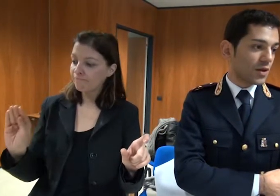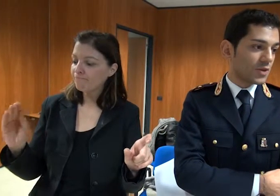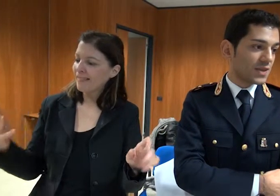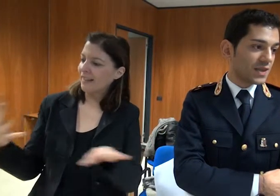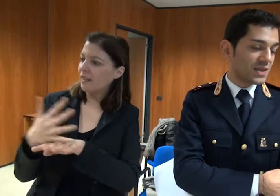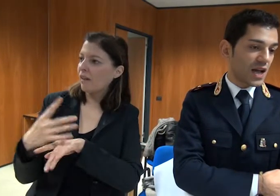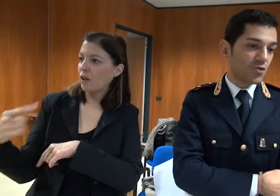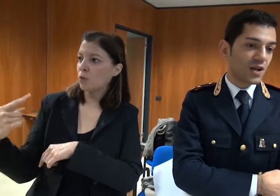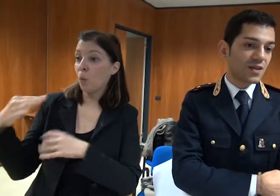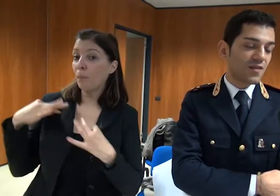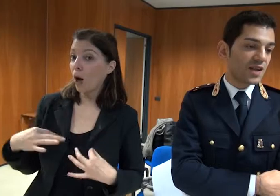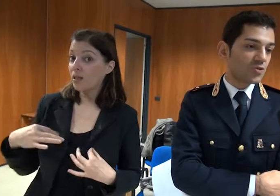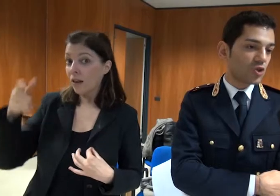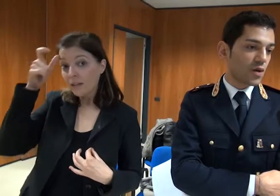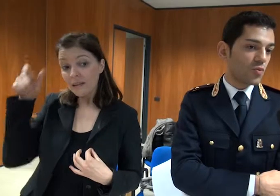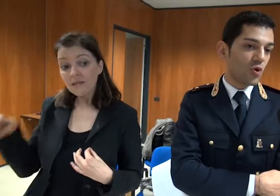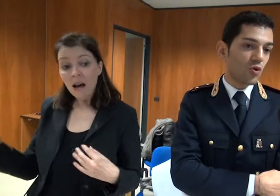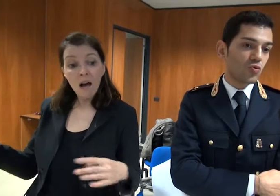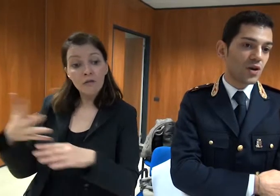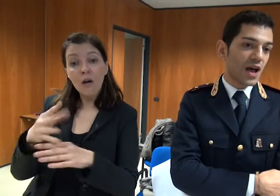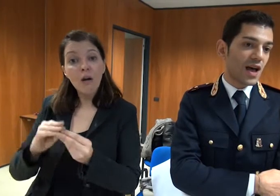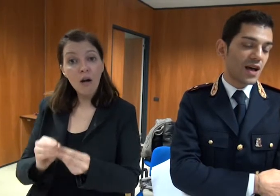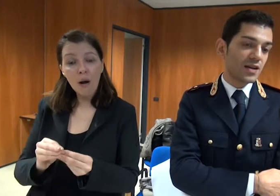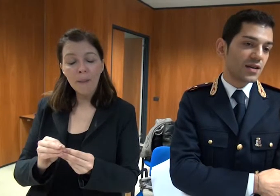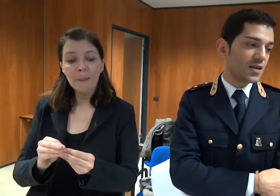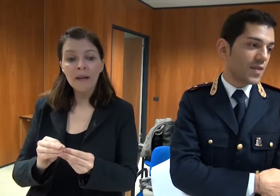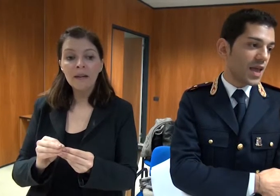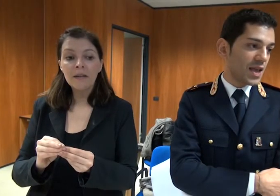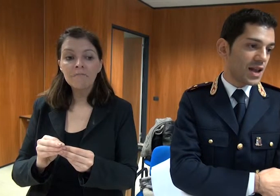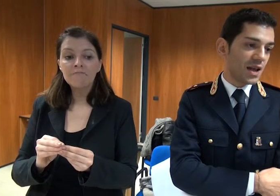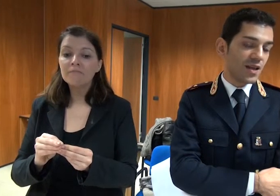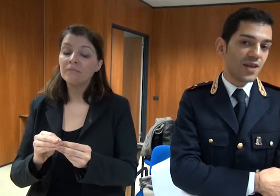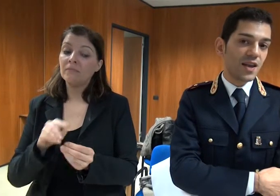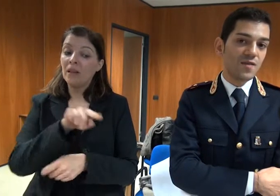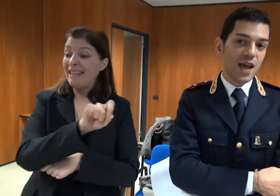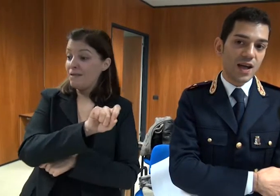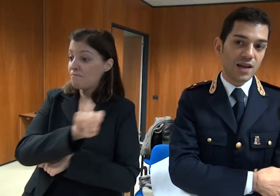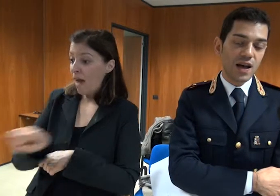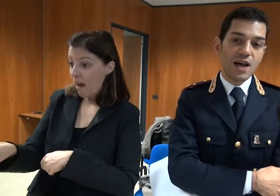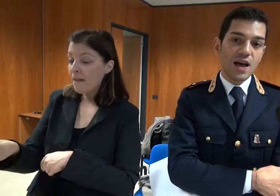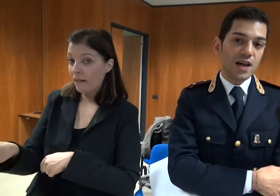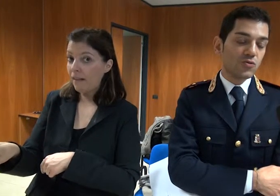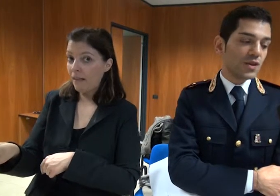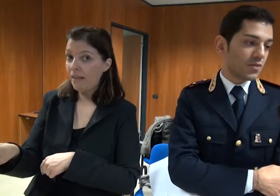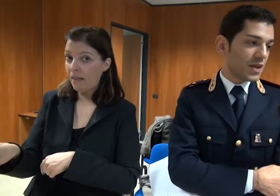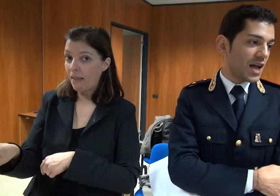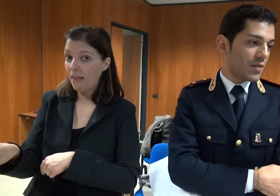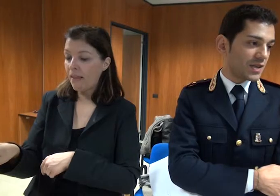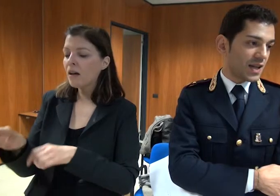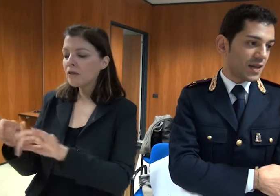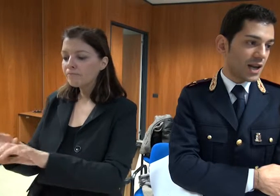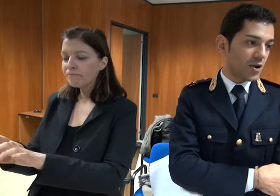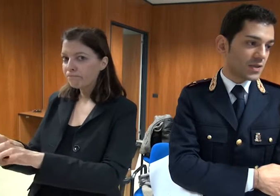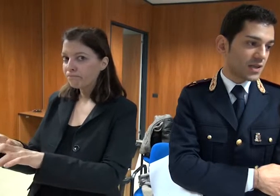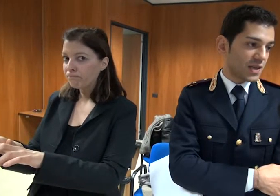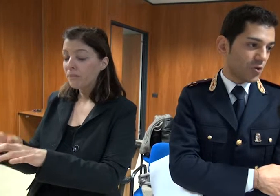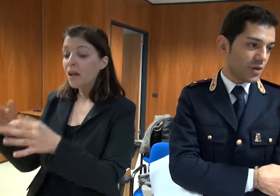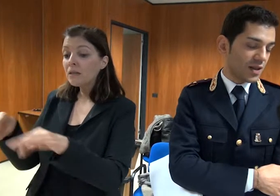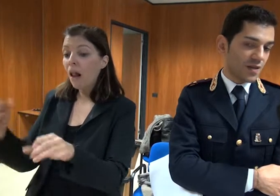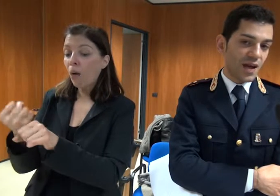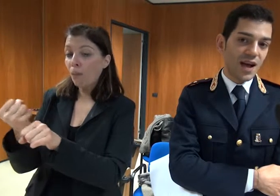operatori della polizia di stato attraverso ciamo una email che viene inviata ad un terminale presente nella nostra